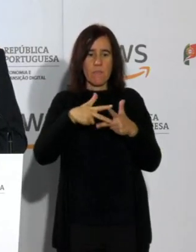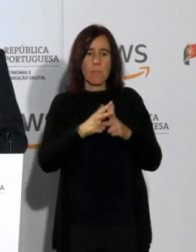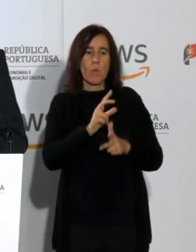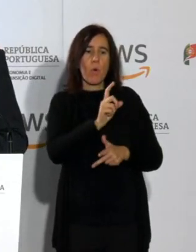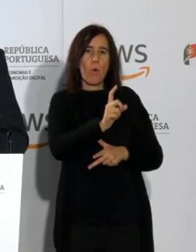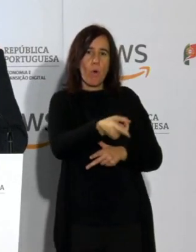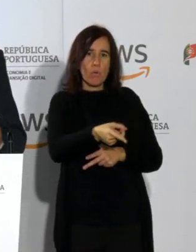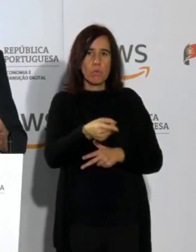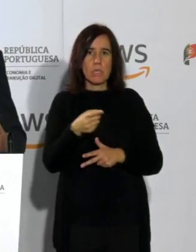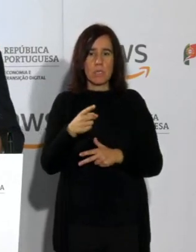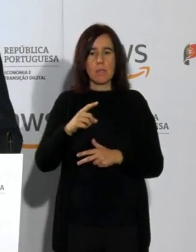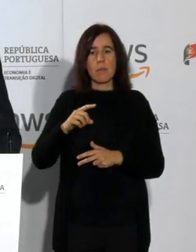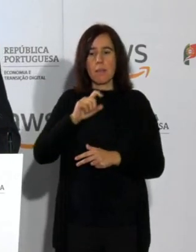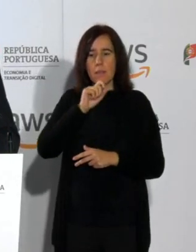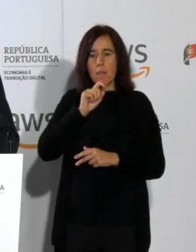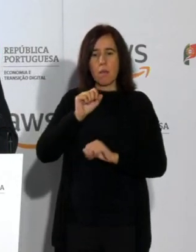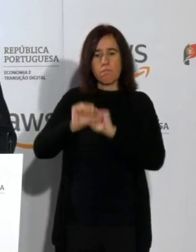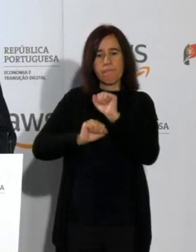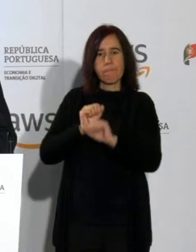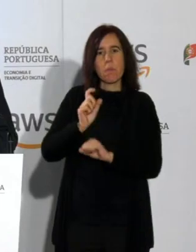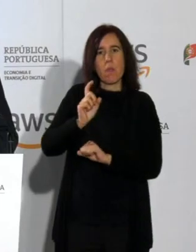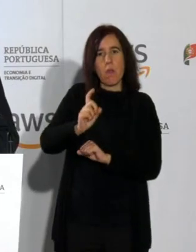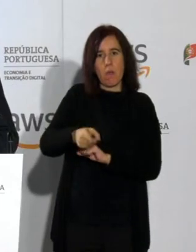ferramentas e qual as potencialidades